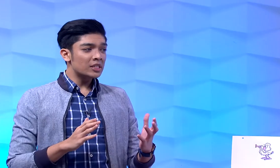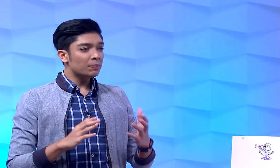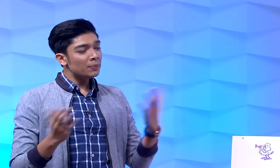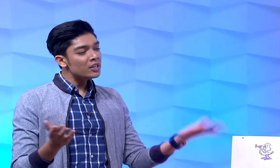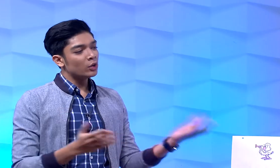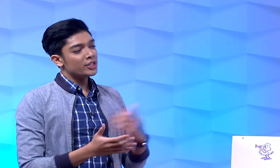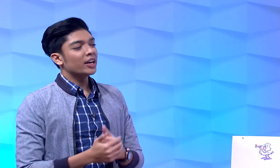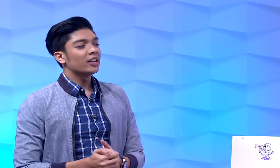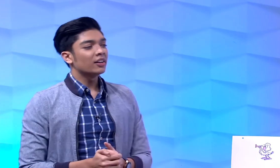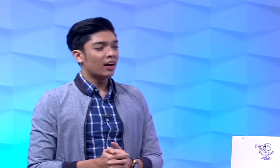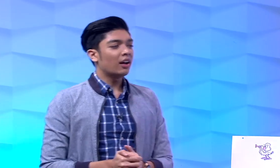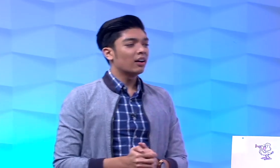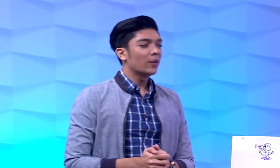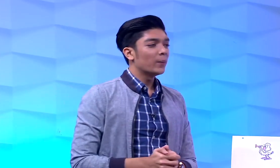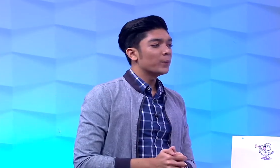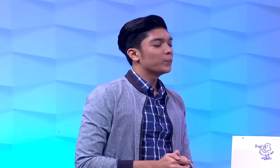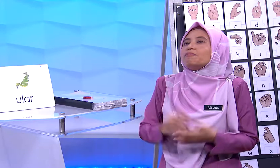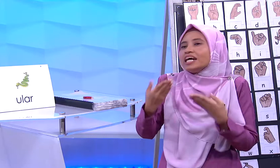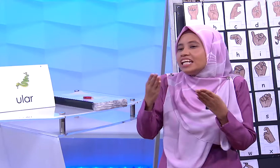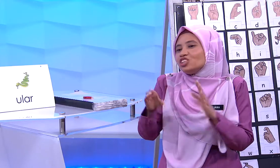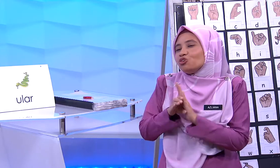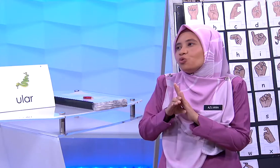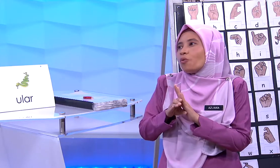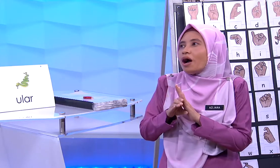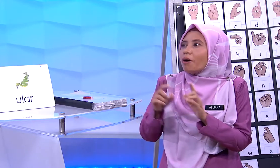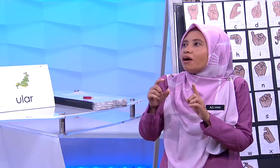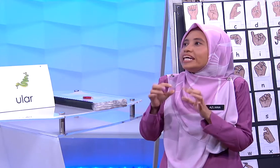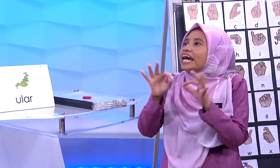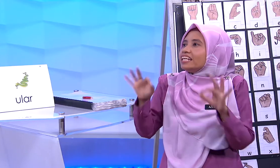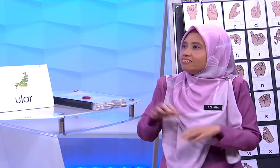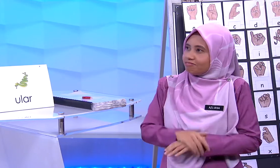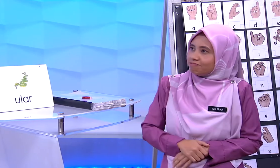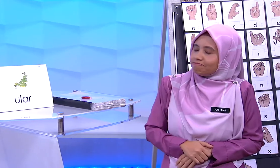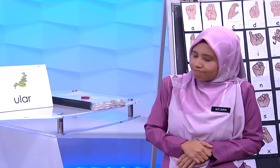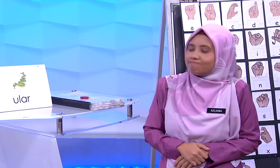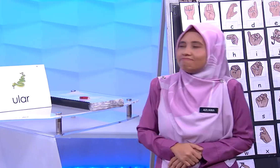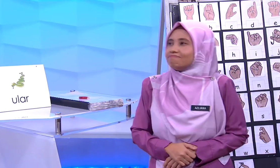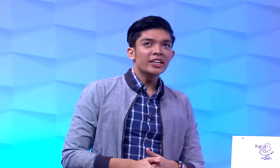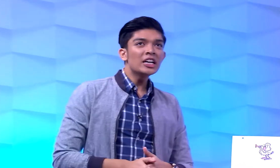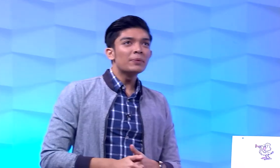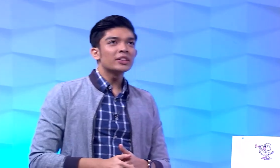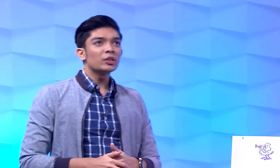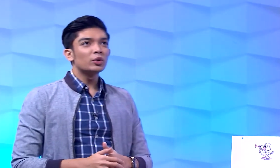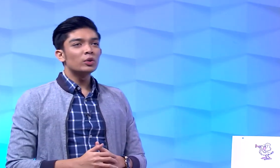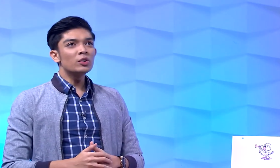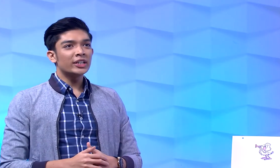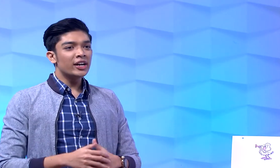macam-macam Bangkitlah contoh itu ayam Saya tidak minta tolong saya